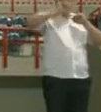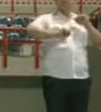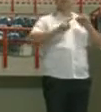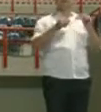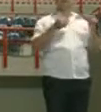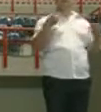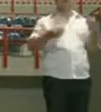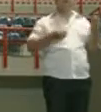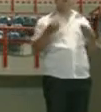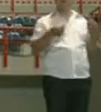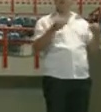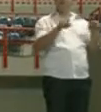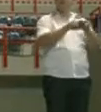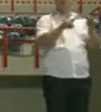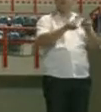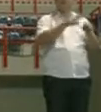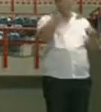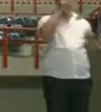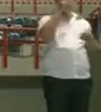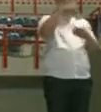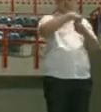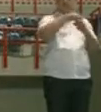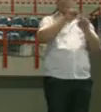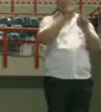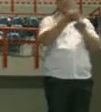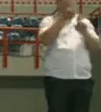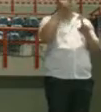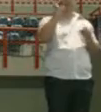As pessoas já não aguentavam estarem à margem da sociedade.